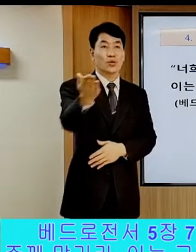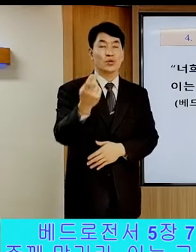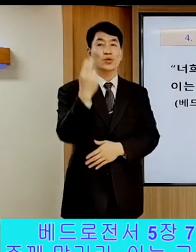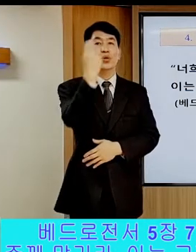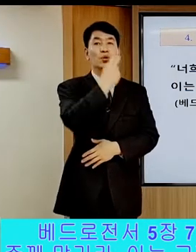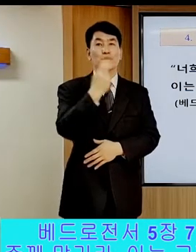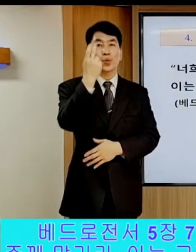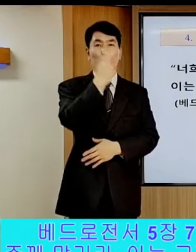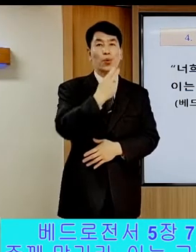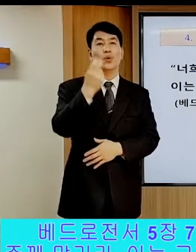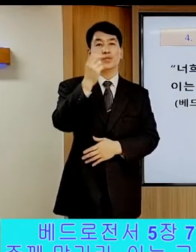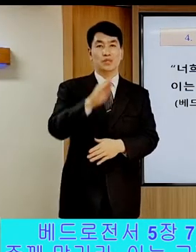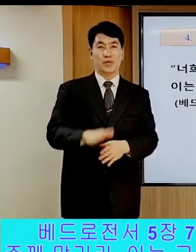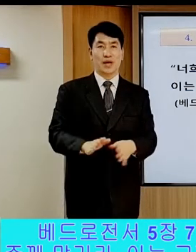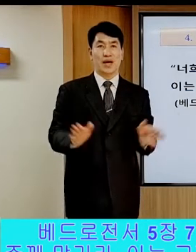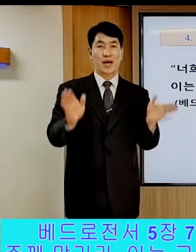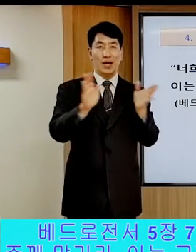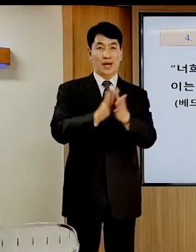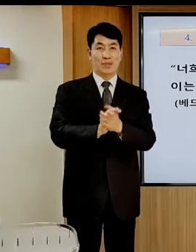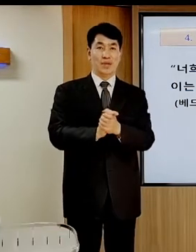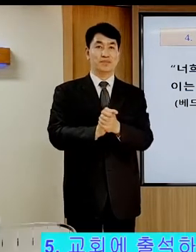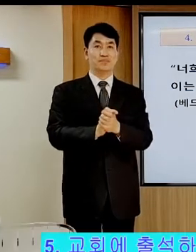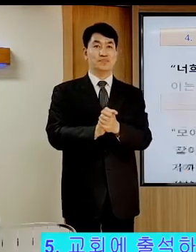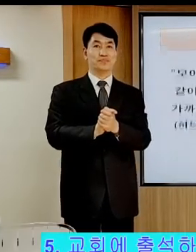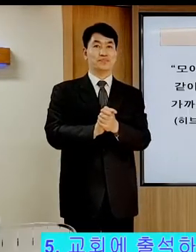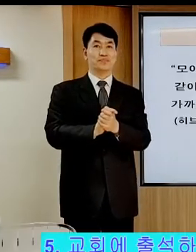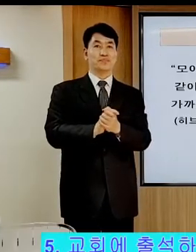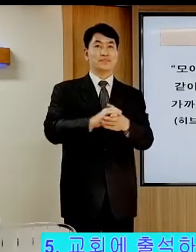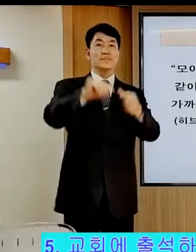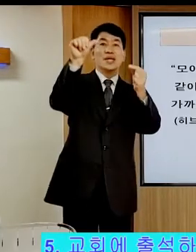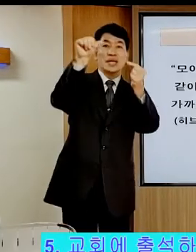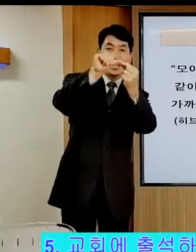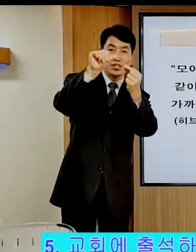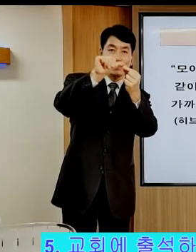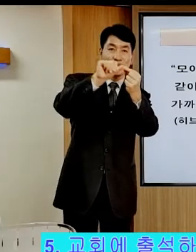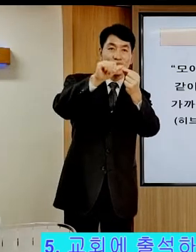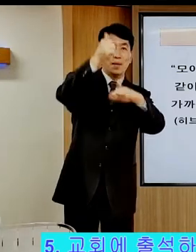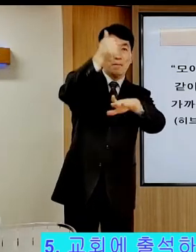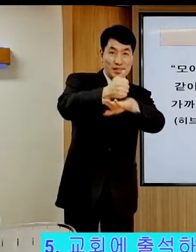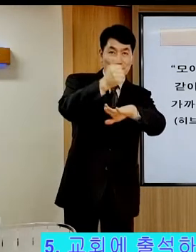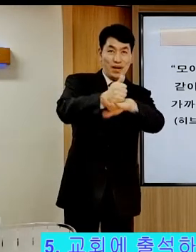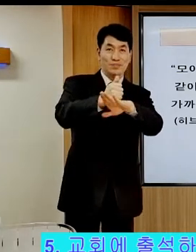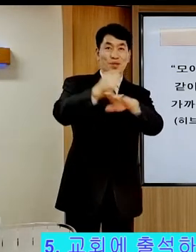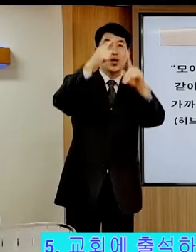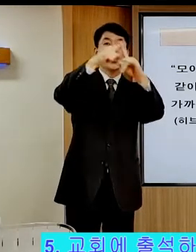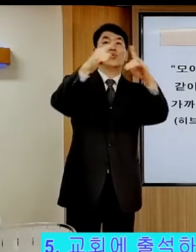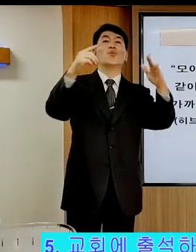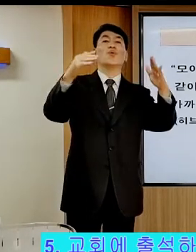너희를 돌보시니라. 아멘. 다섯 번째, 마지막,